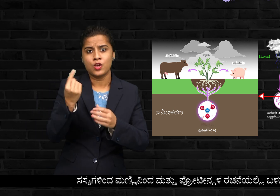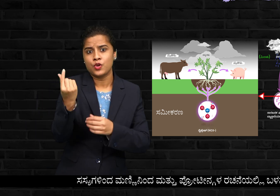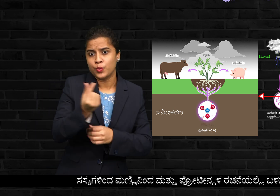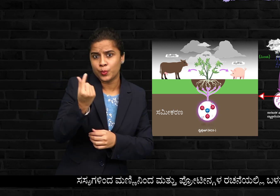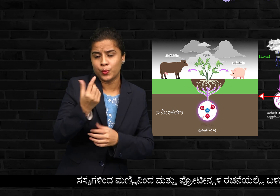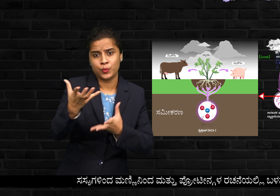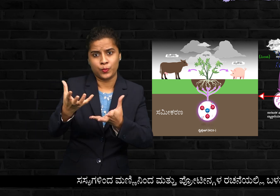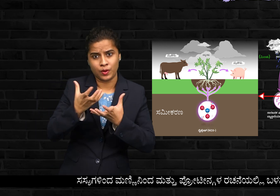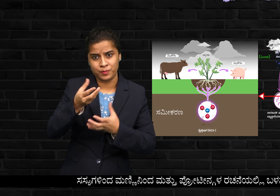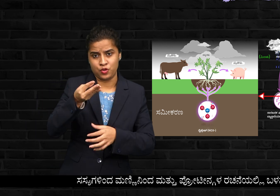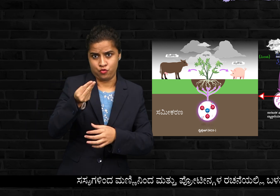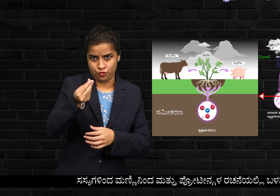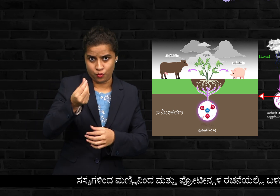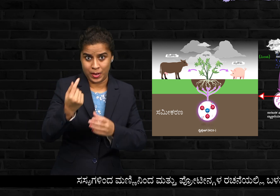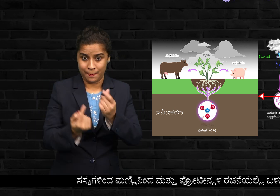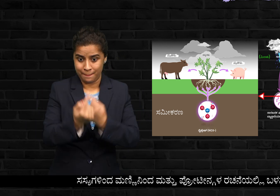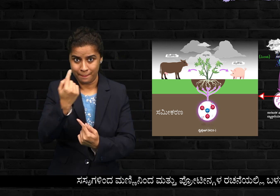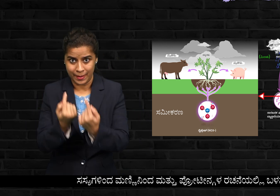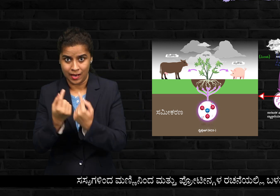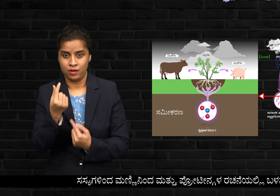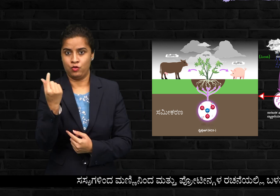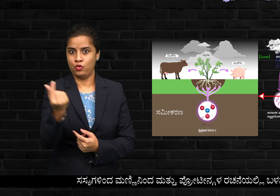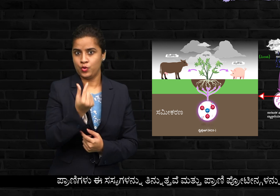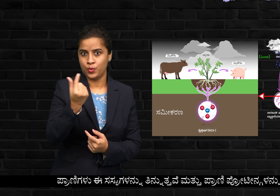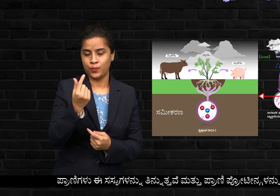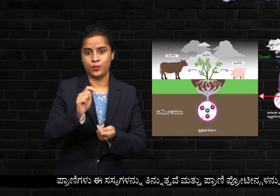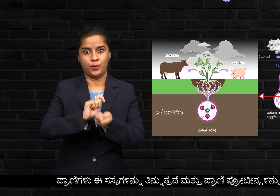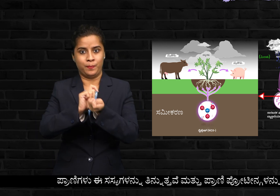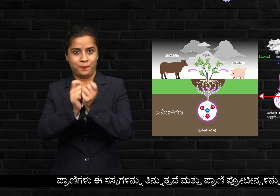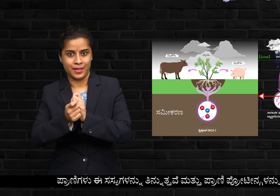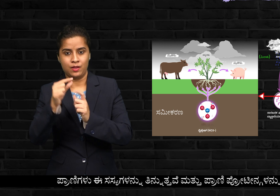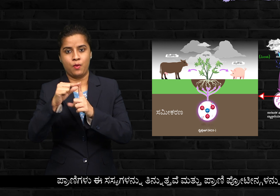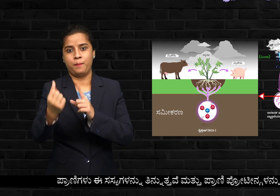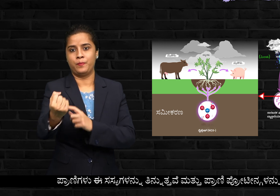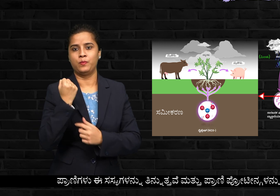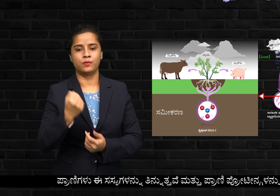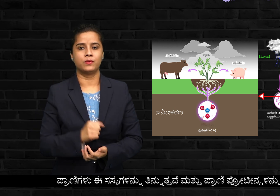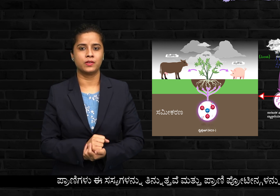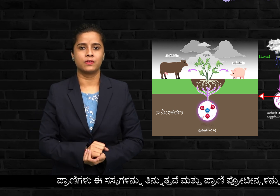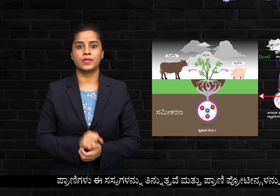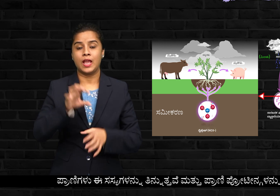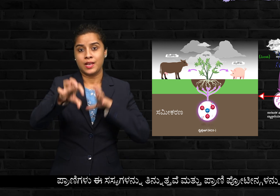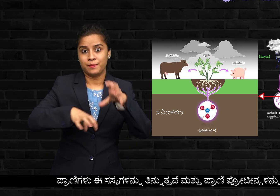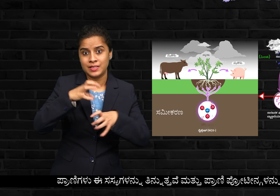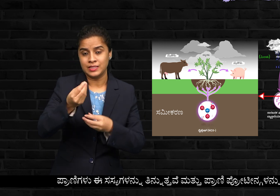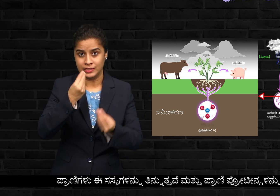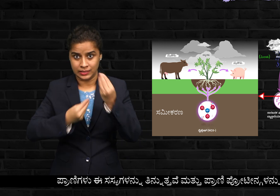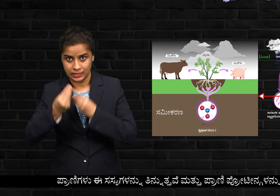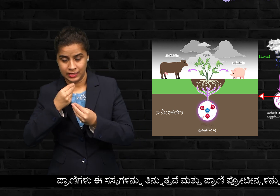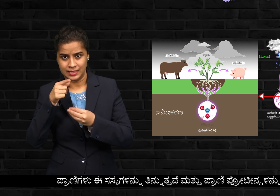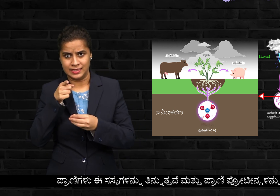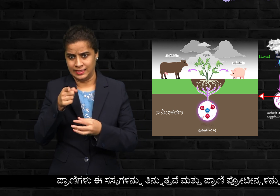ಸಸ್ಯಗಳಿಂದ ಮಣ್ಣಿನಿಂದ ಮತ್ತು ಪ್ರೋಟೀನ್ಗಳ ರಚನೆಯಲ್ಲಿ ಬಳಸಲಾಗುತ್ತದೆ. ಪ್ರಾಣಿಗಳು ಈ ಸಸ್ಯಗಳನ್ನು ತಿನ್ನುತ್ತವೆ ಮತ್ತು ಪ್ರಾಣಿ